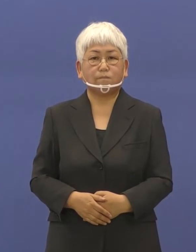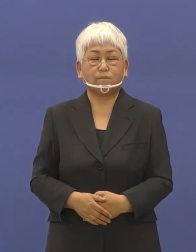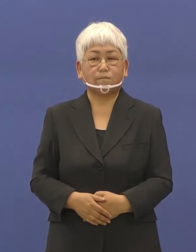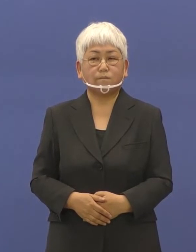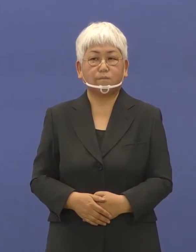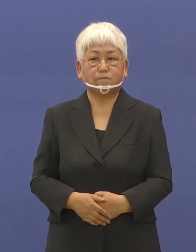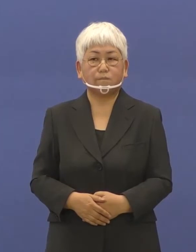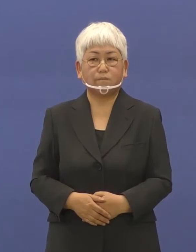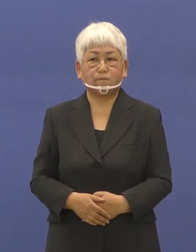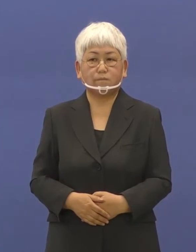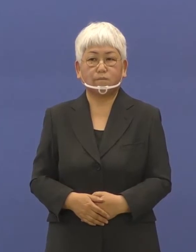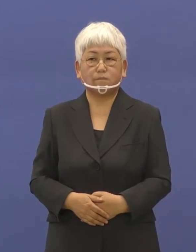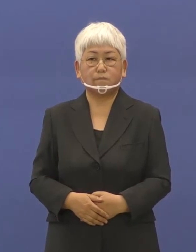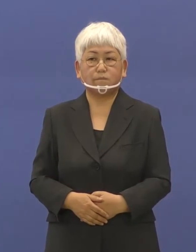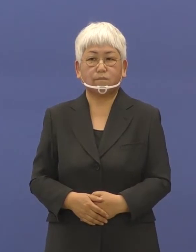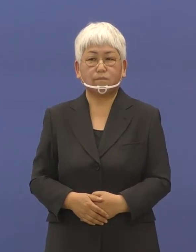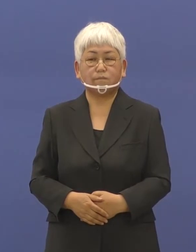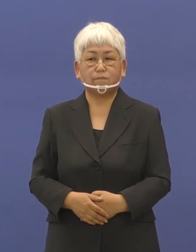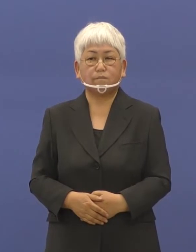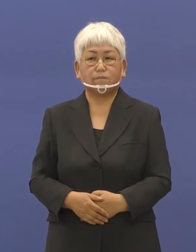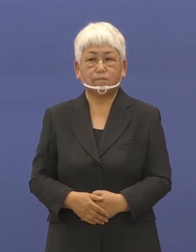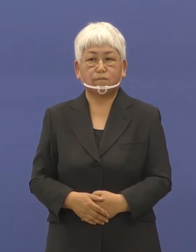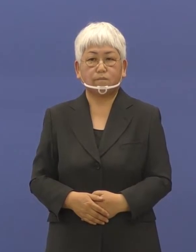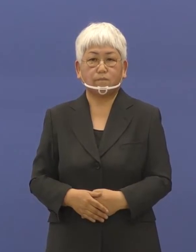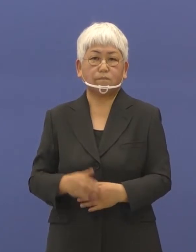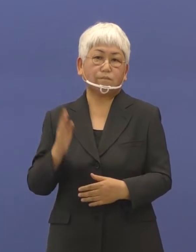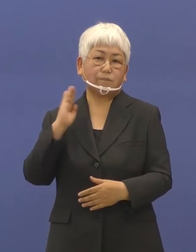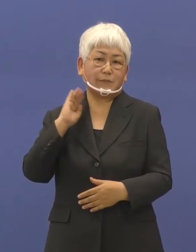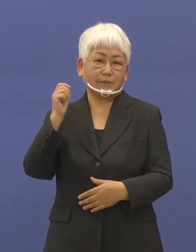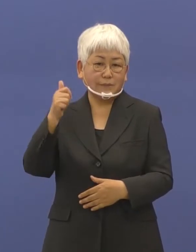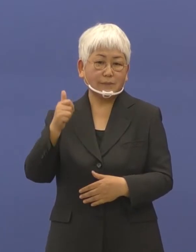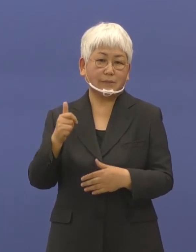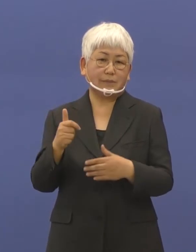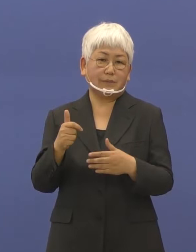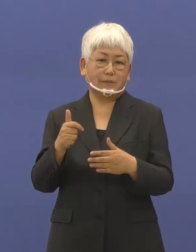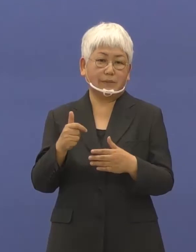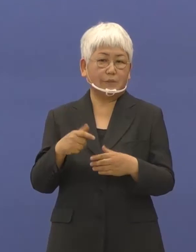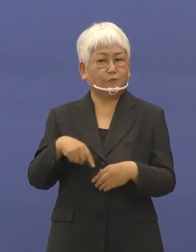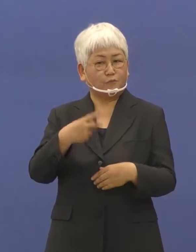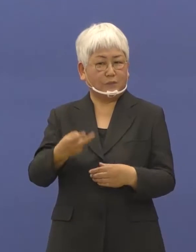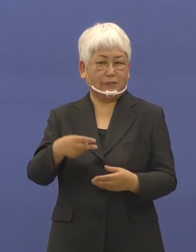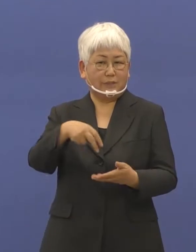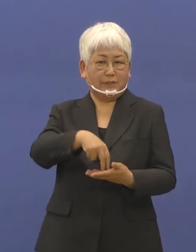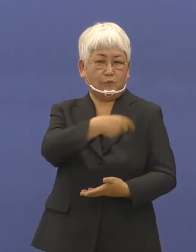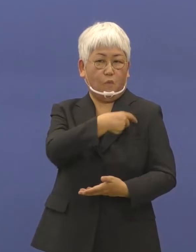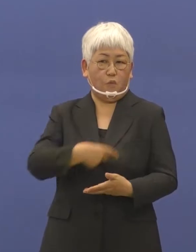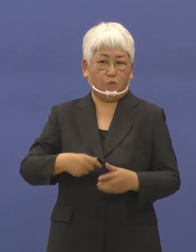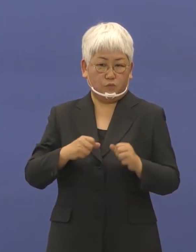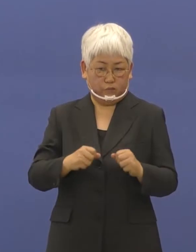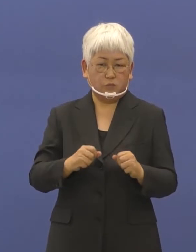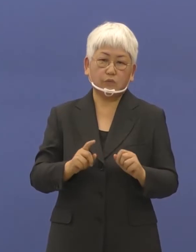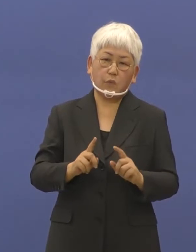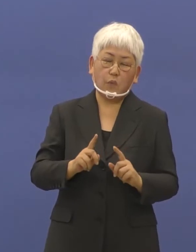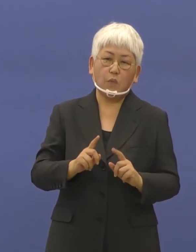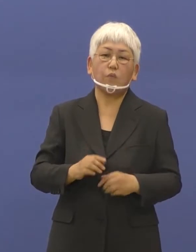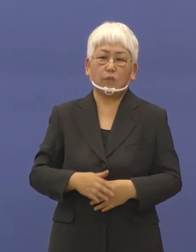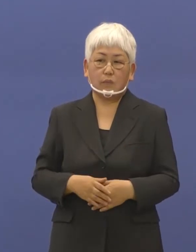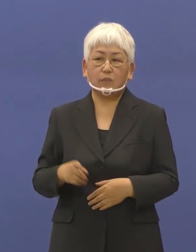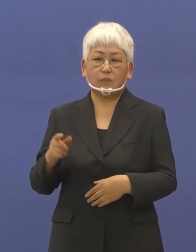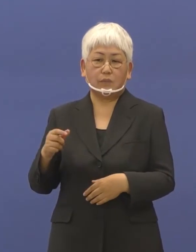この挙手についてのお話質問がございました。知事の普段のツイッターとか